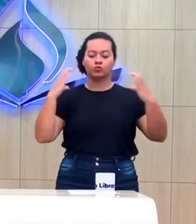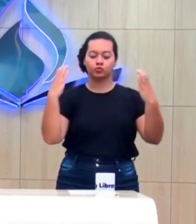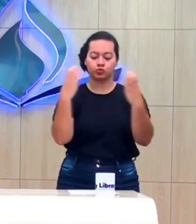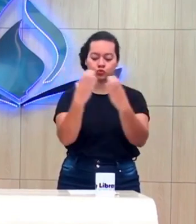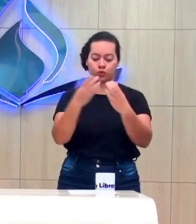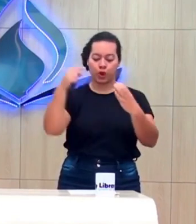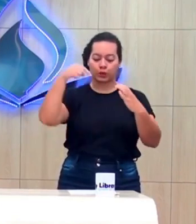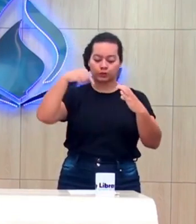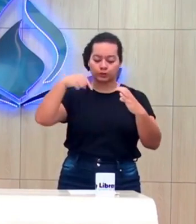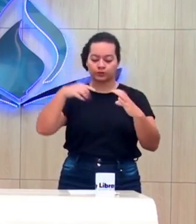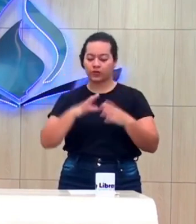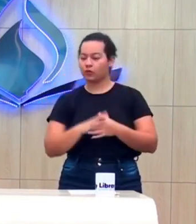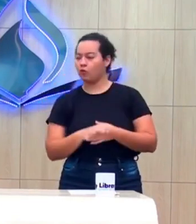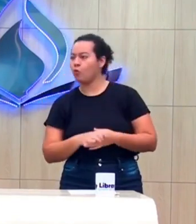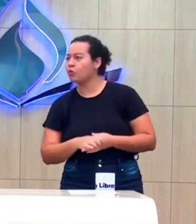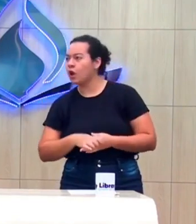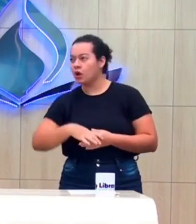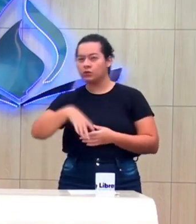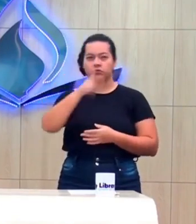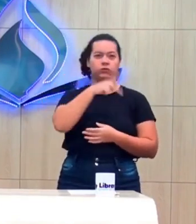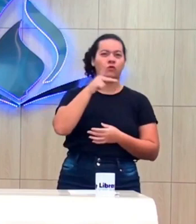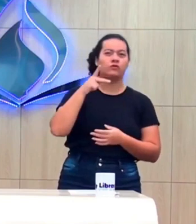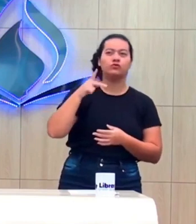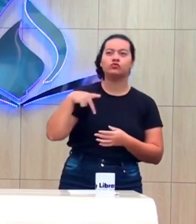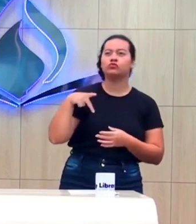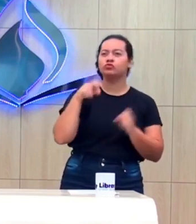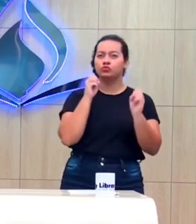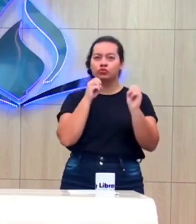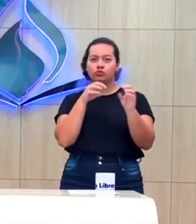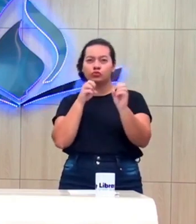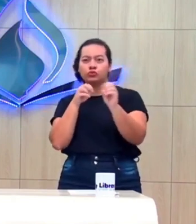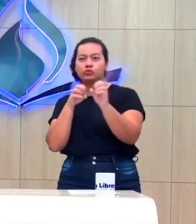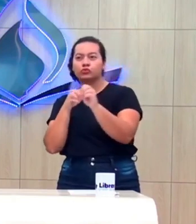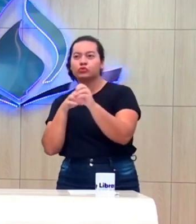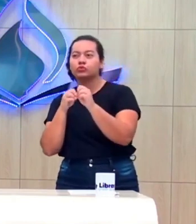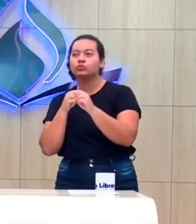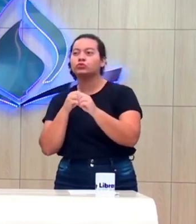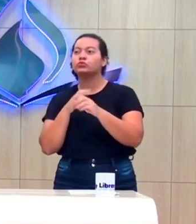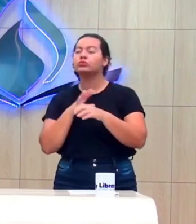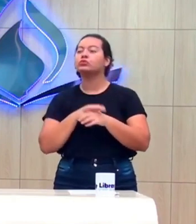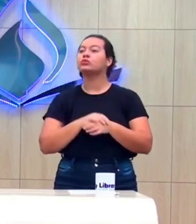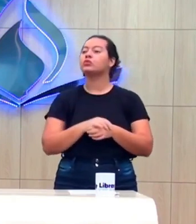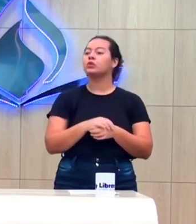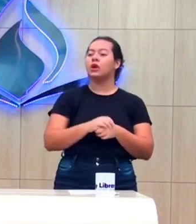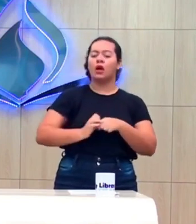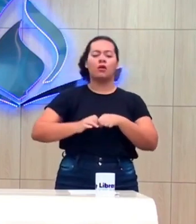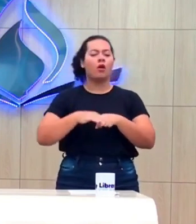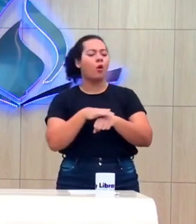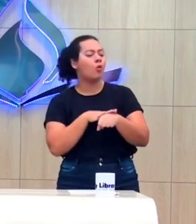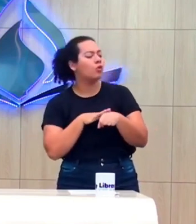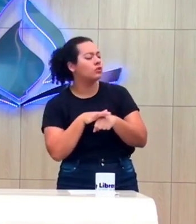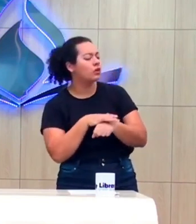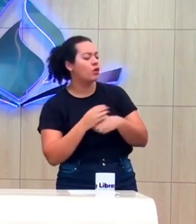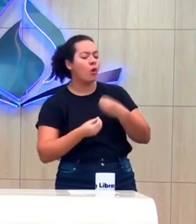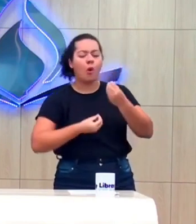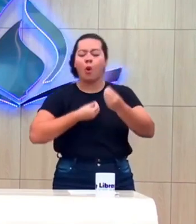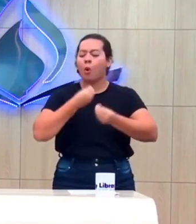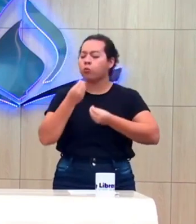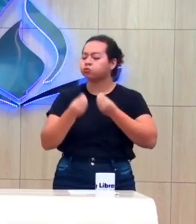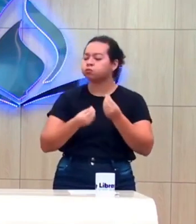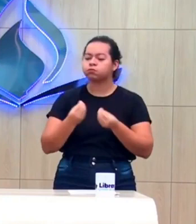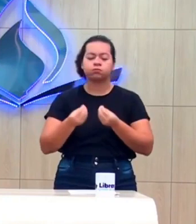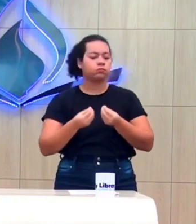teve o encontro de vários educadores e eles estavam discutindo qual o método melhor